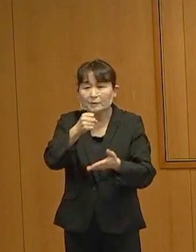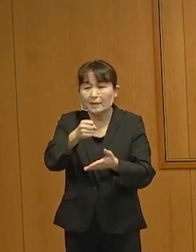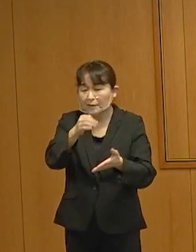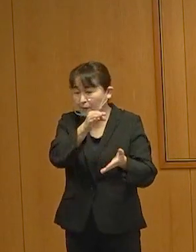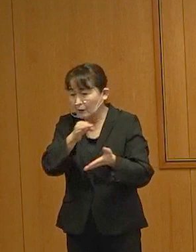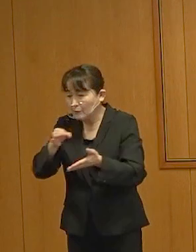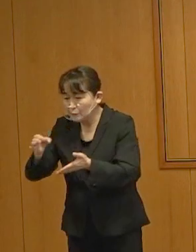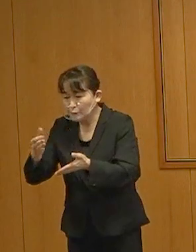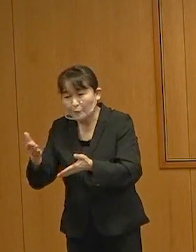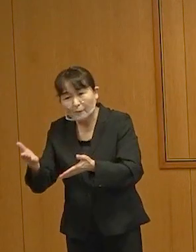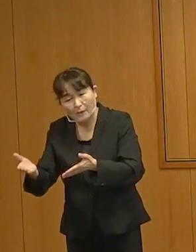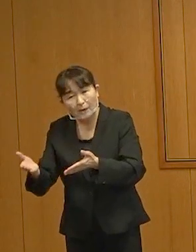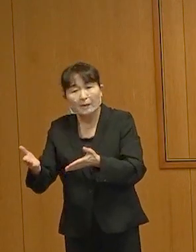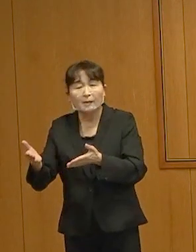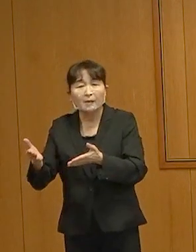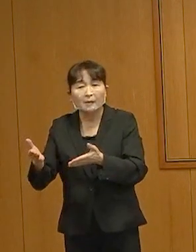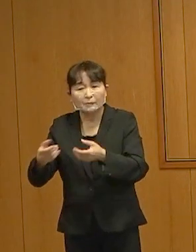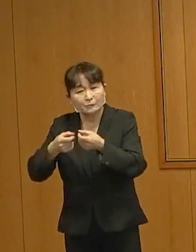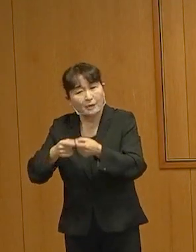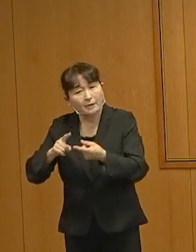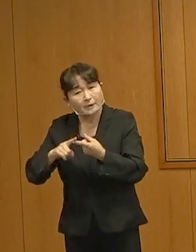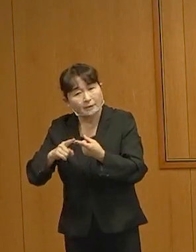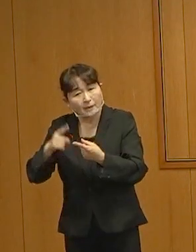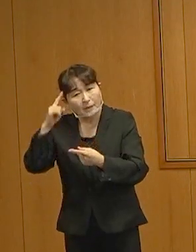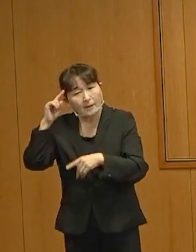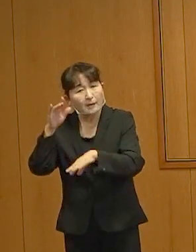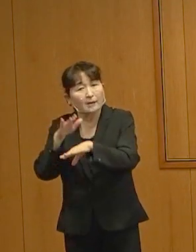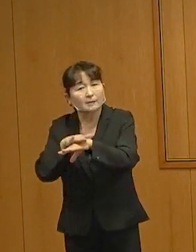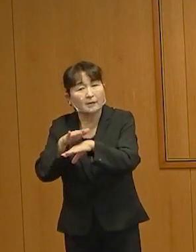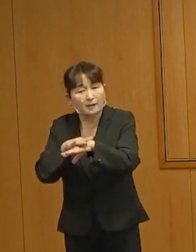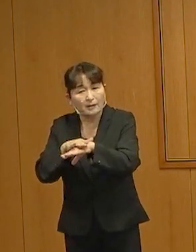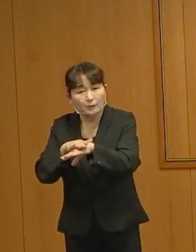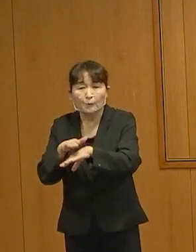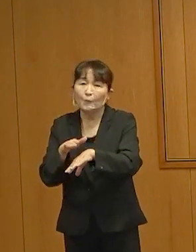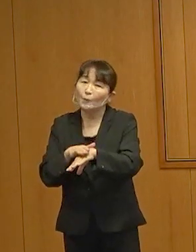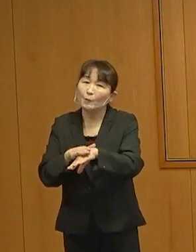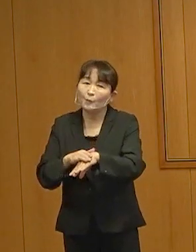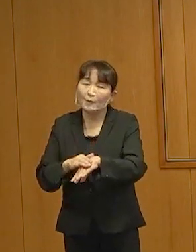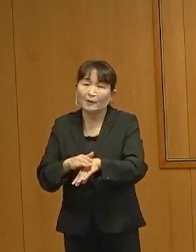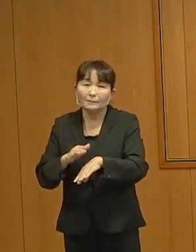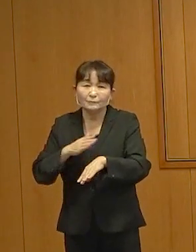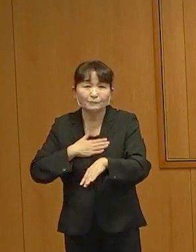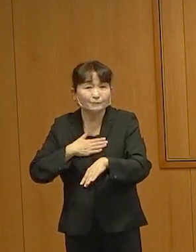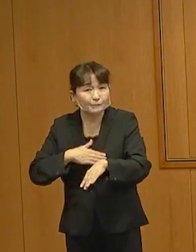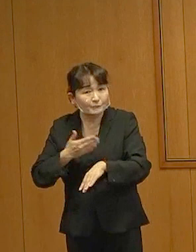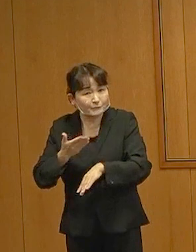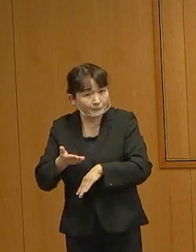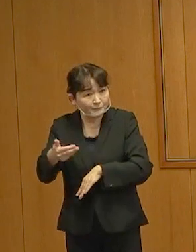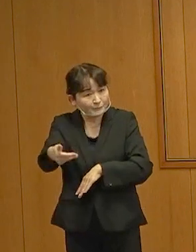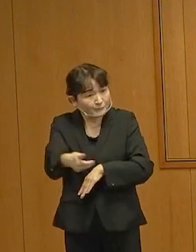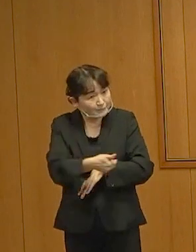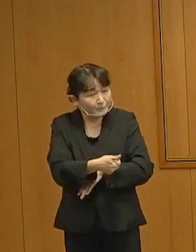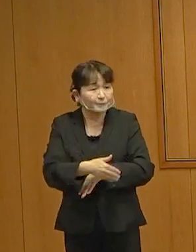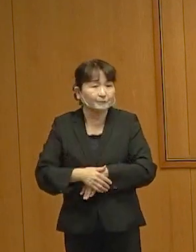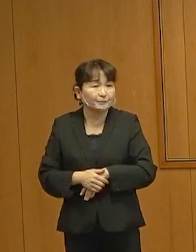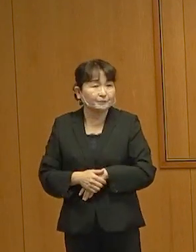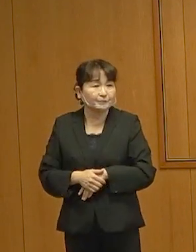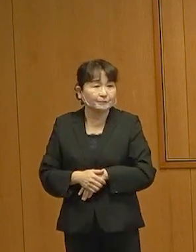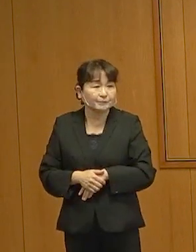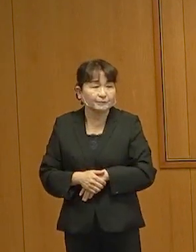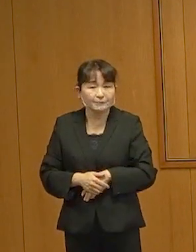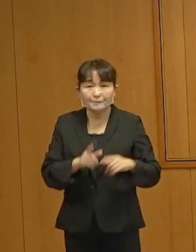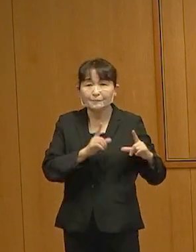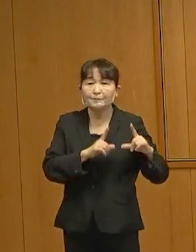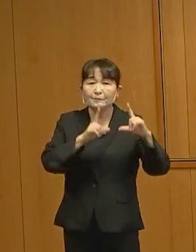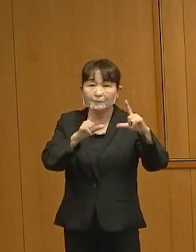と思うんですけども、まあ、なんか具体的に今考えてらっしゃる方法とかがあればそこも教えてください。 まあ、本当